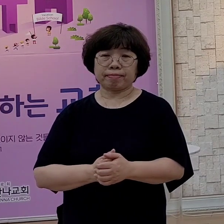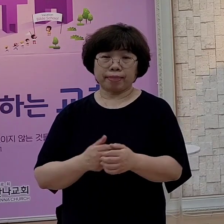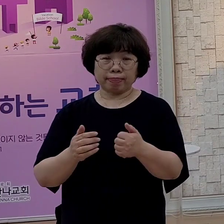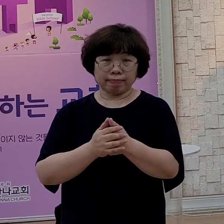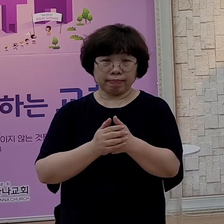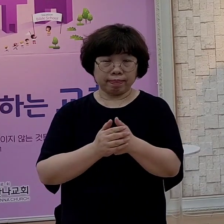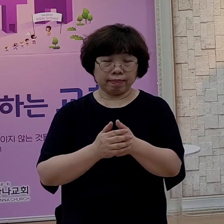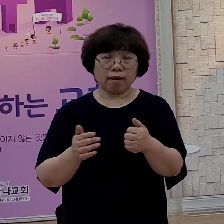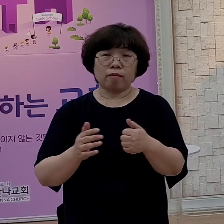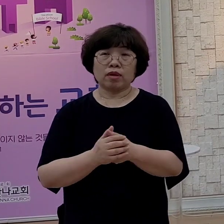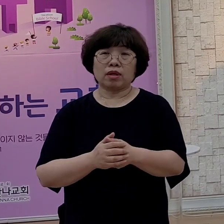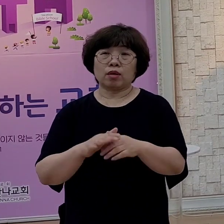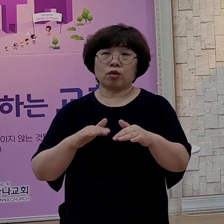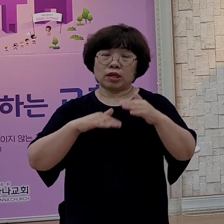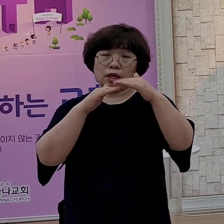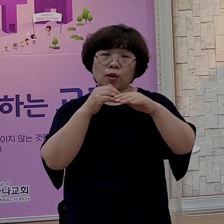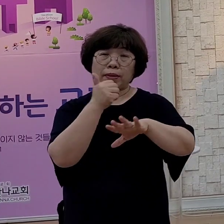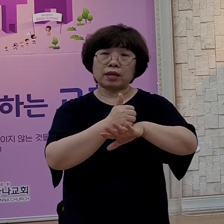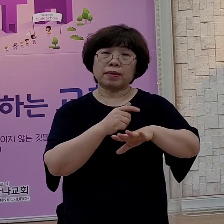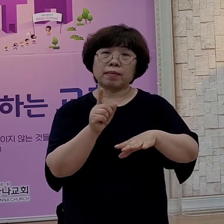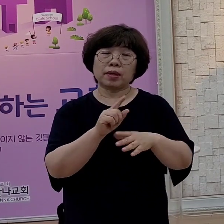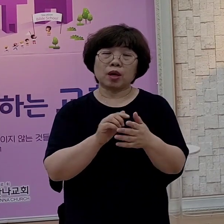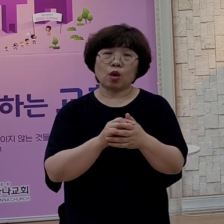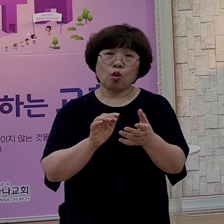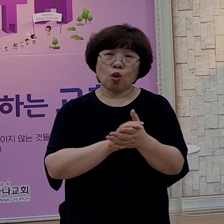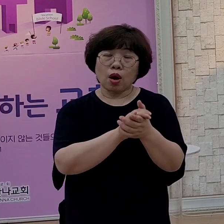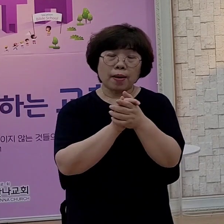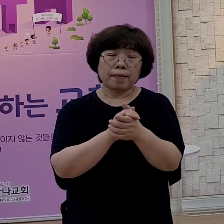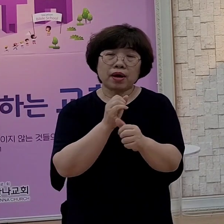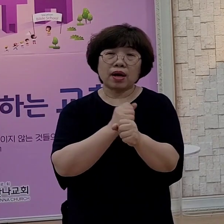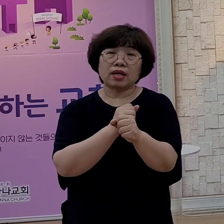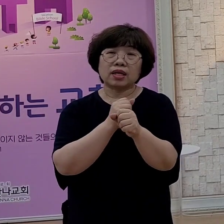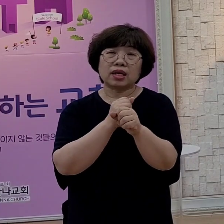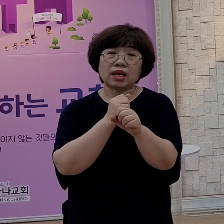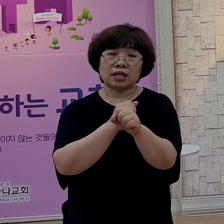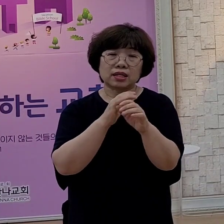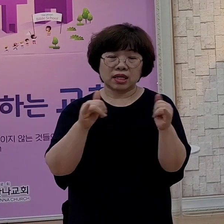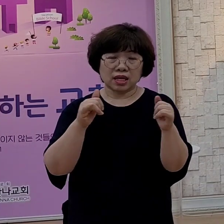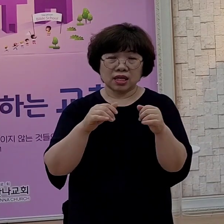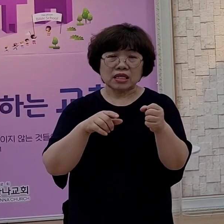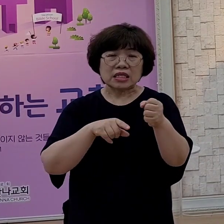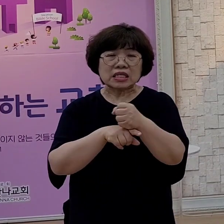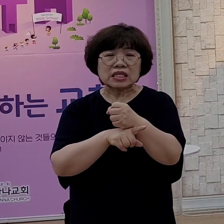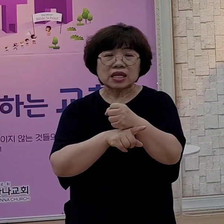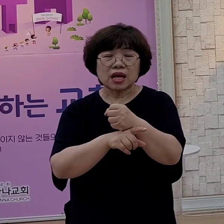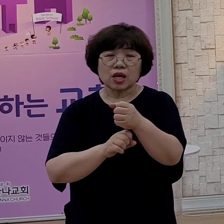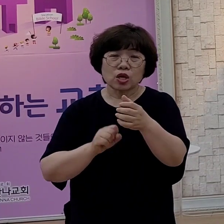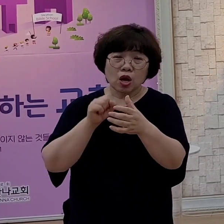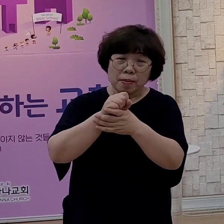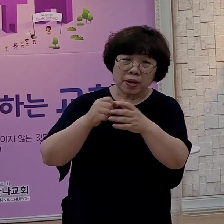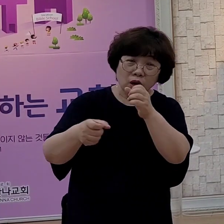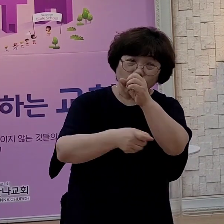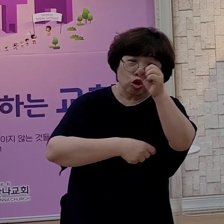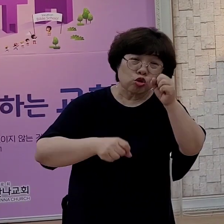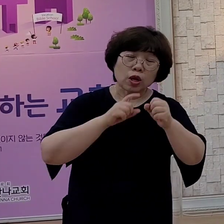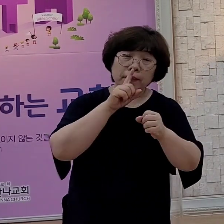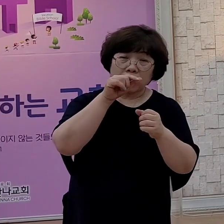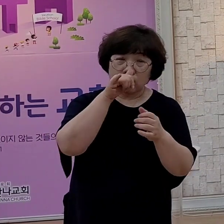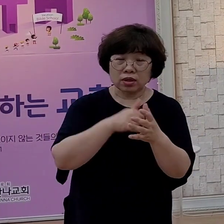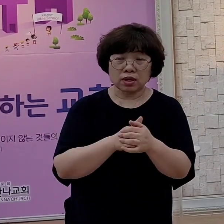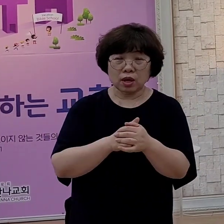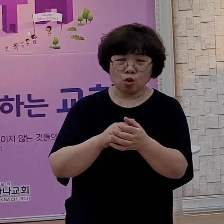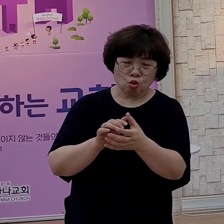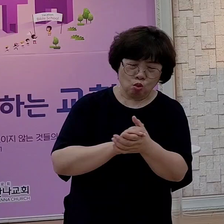그래서 오늘 마지막 절에 보세요. 화평케 하는 자는 화평을 심어 의의 열매를 맺는다. 이야, 이